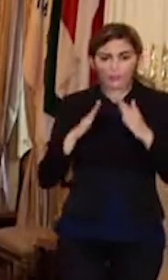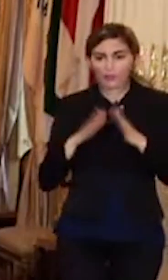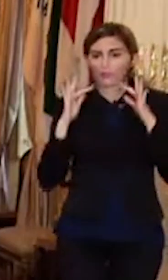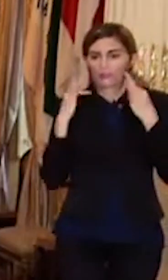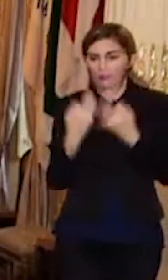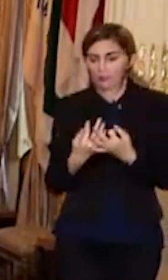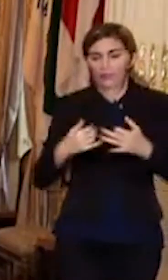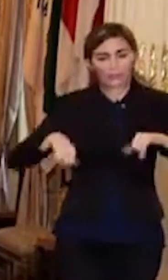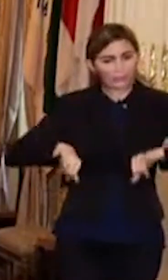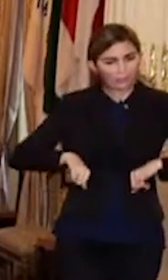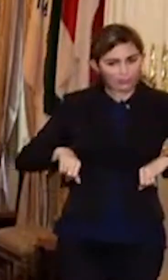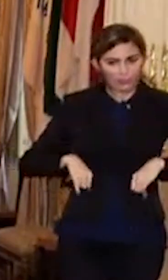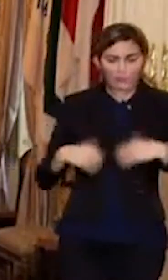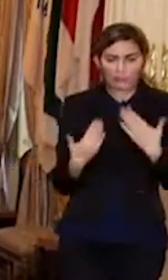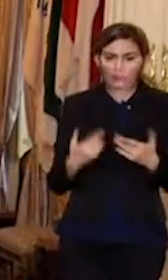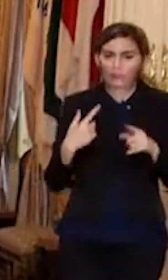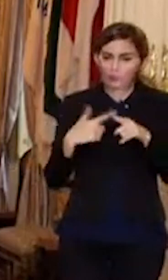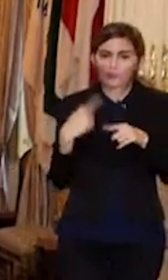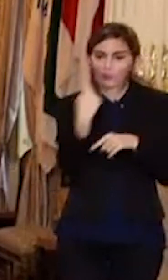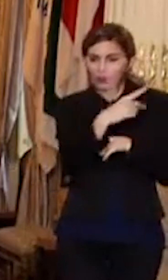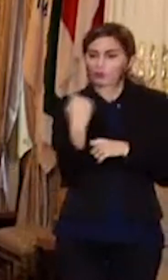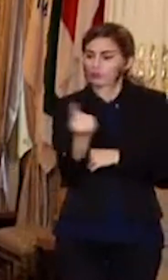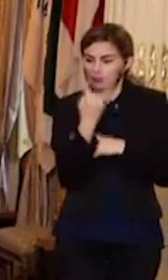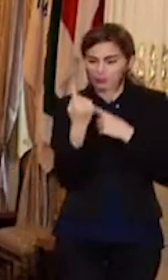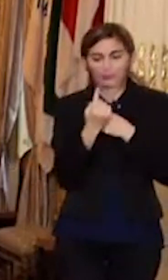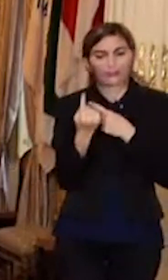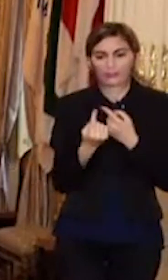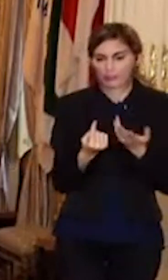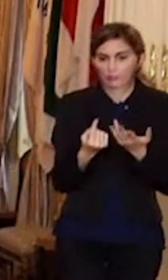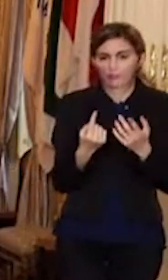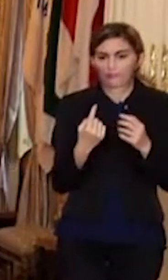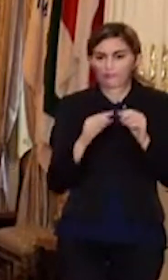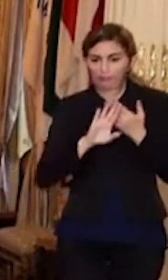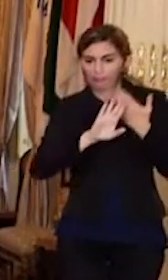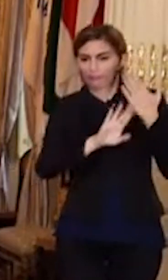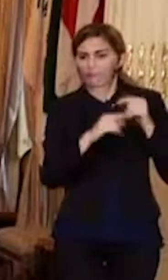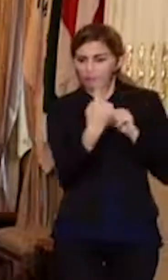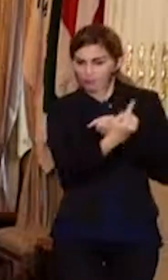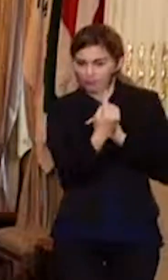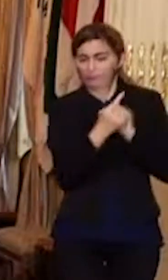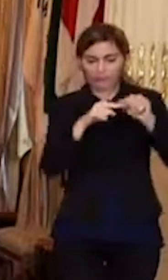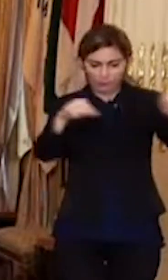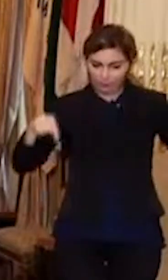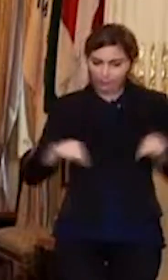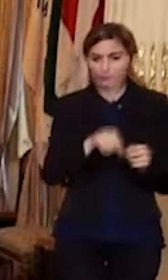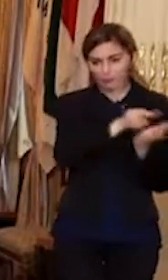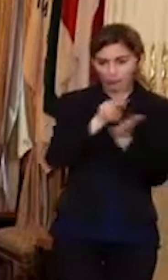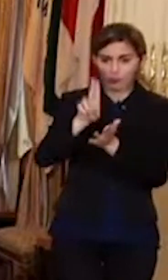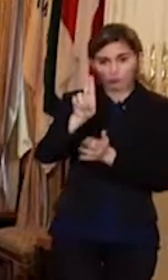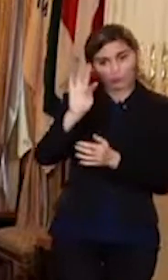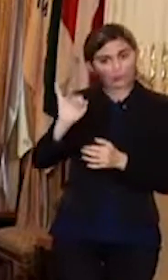parentes sofrendo por essas que estão sozinhas isoladas no leito de UTI